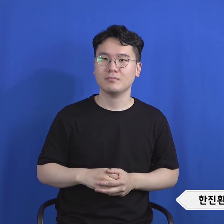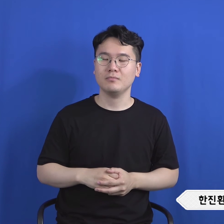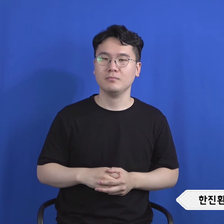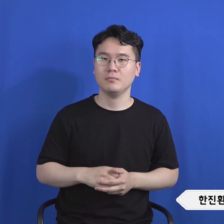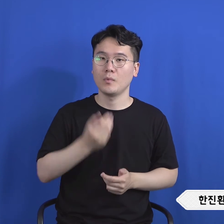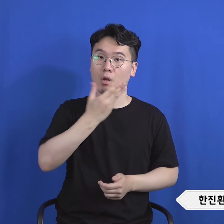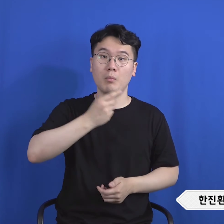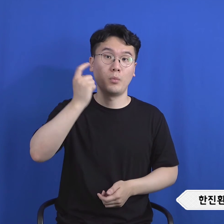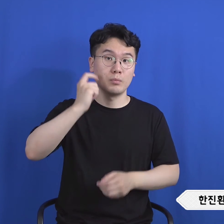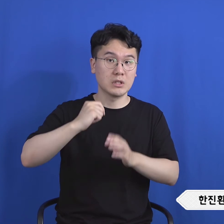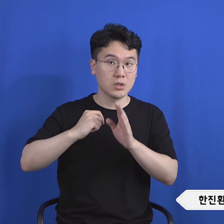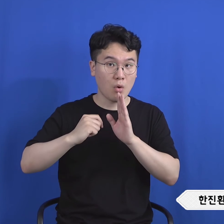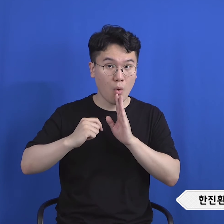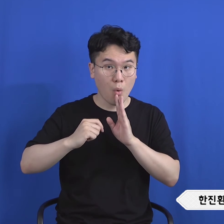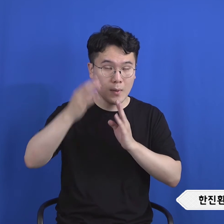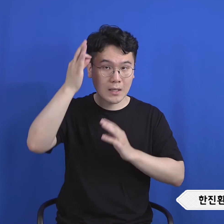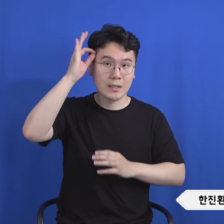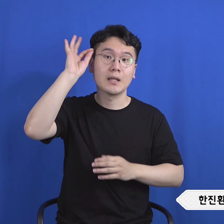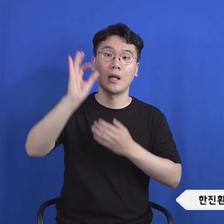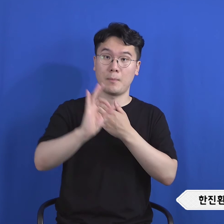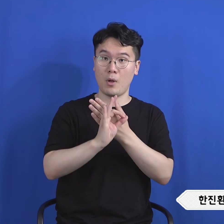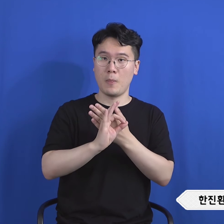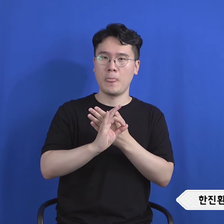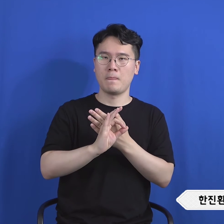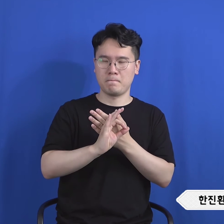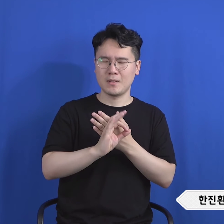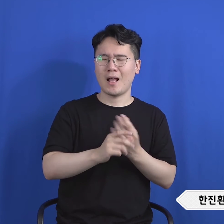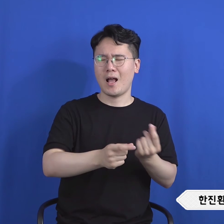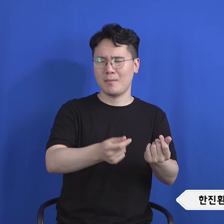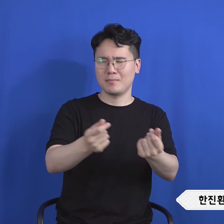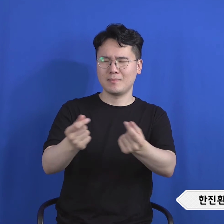복음을 정말로 깨닫게 되면 누구나 다 그렇게 됩니다.